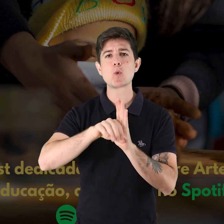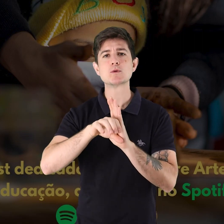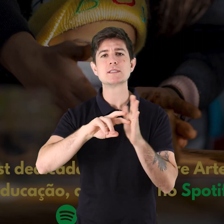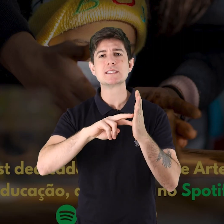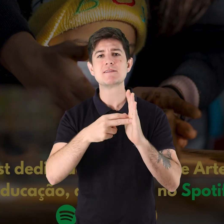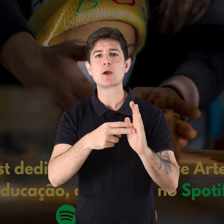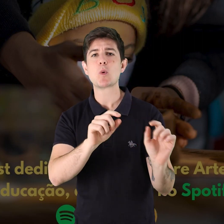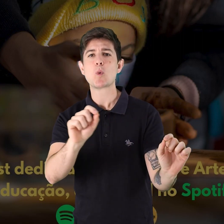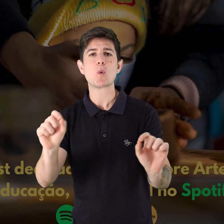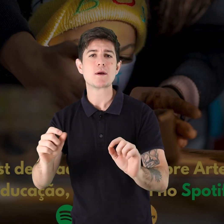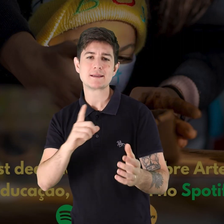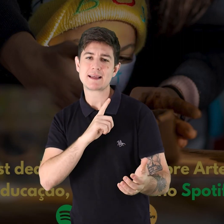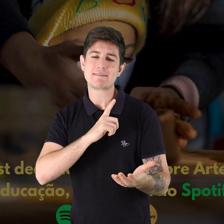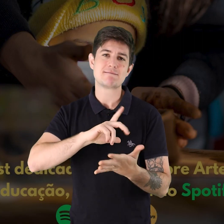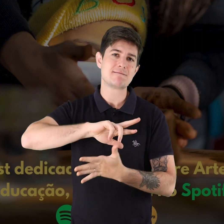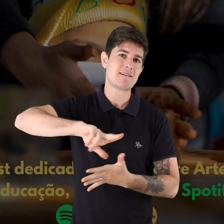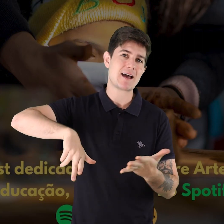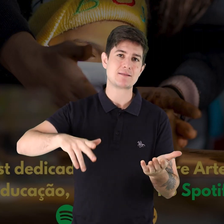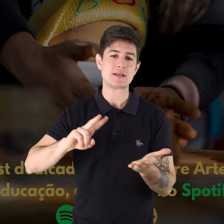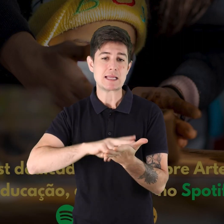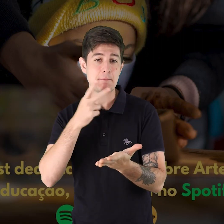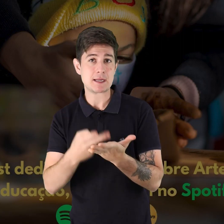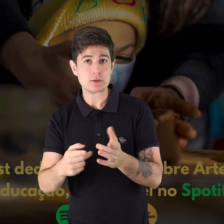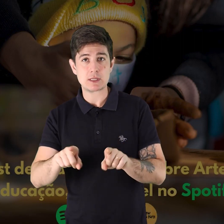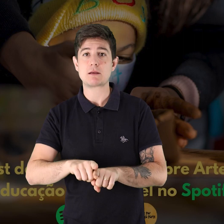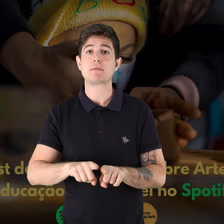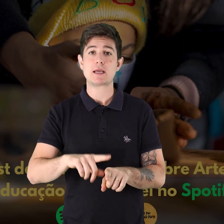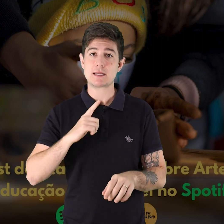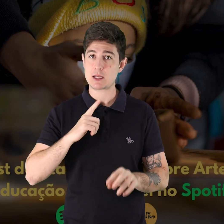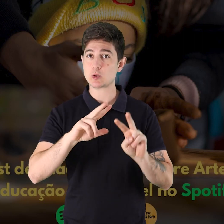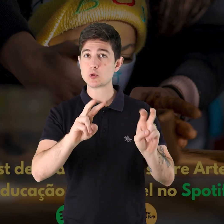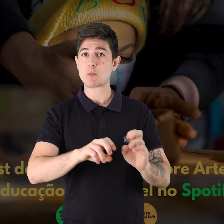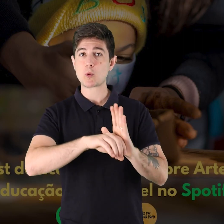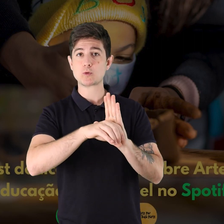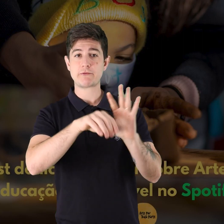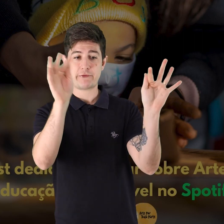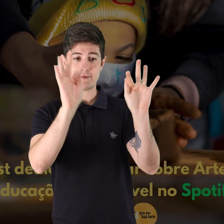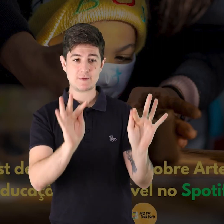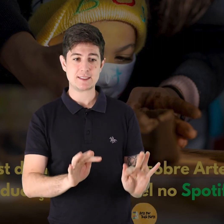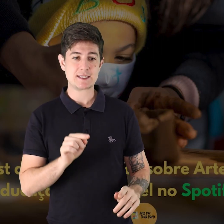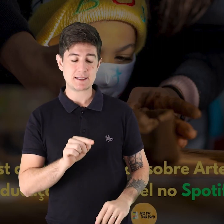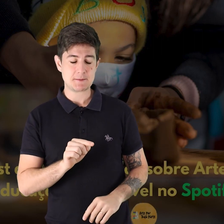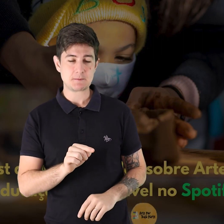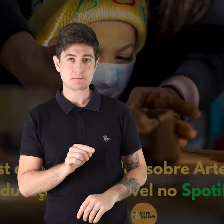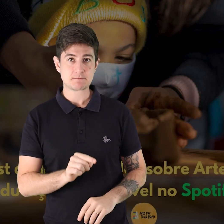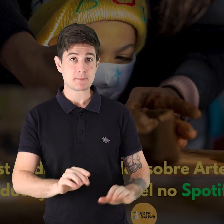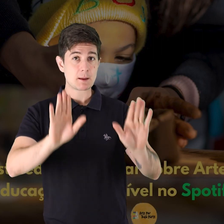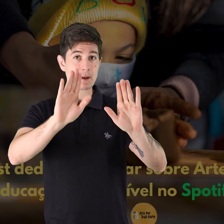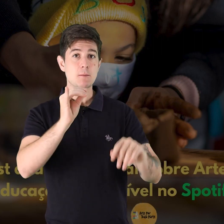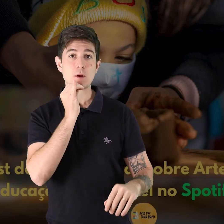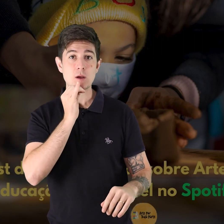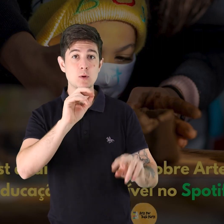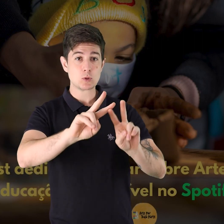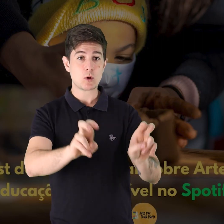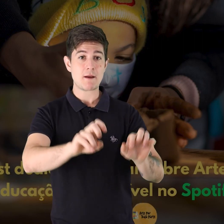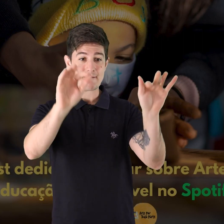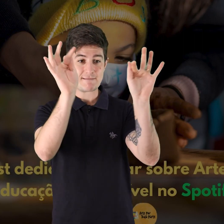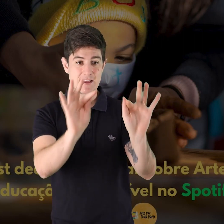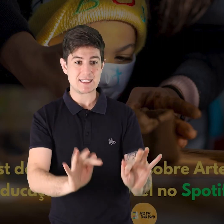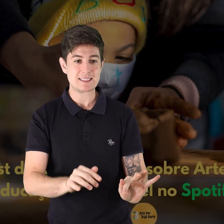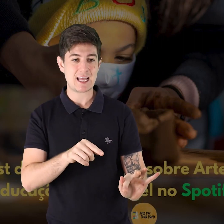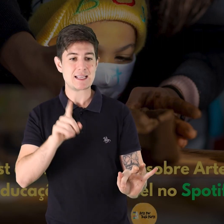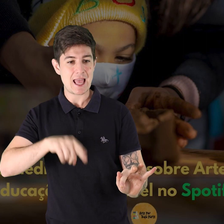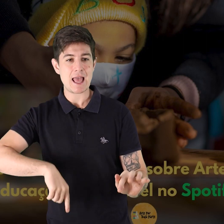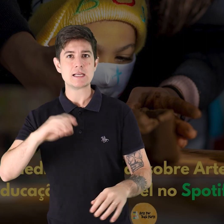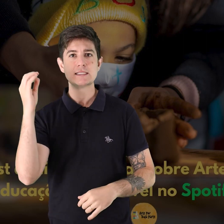gente pode ter várias definições, vários contextos, né, e várias interpretações. Isso, né, no senso comum.